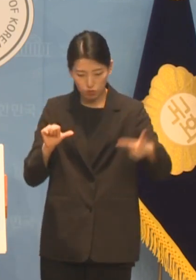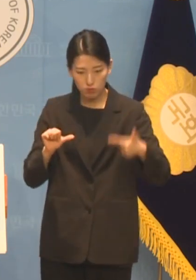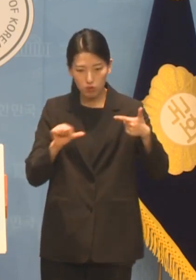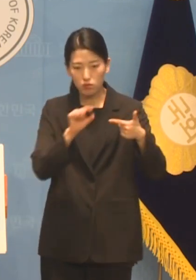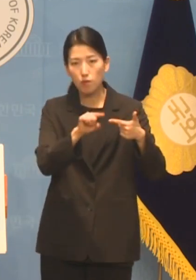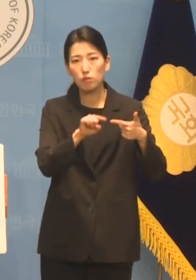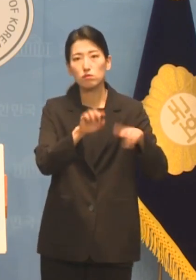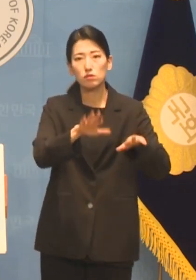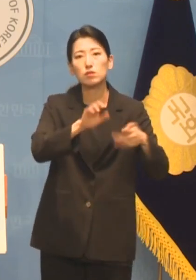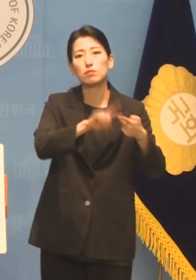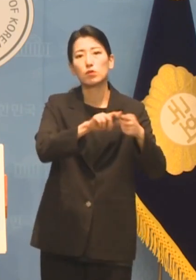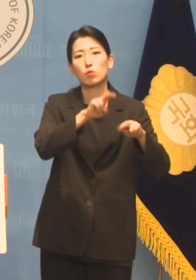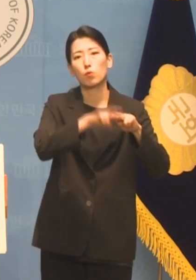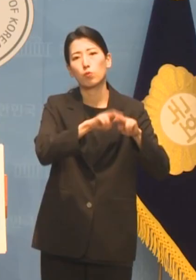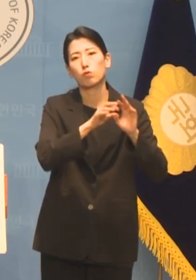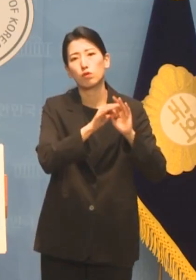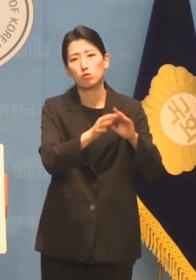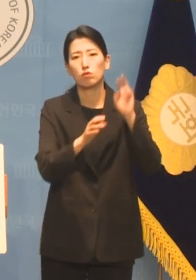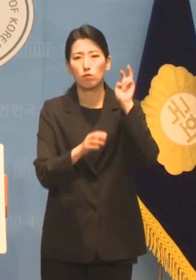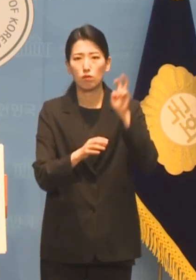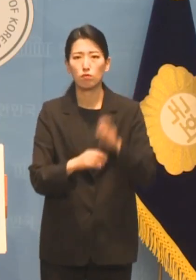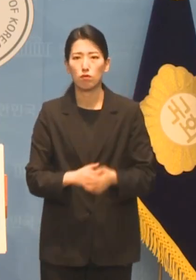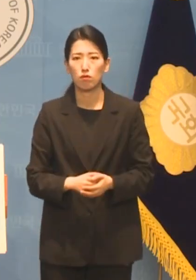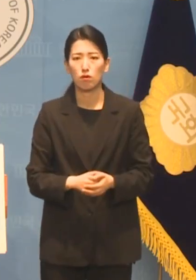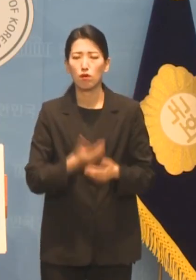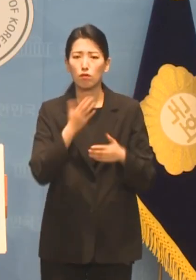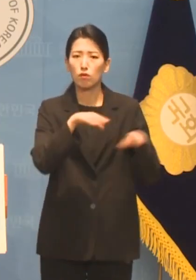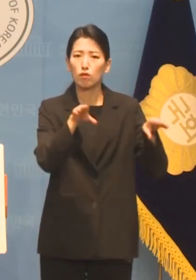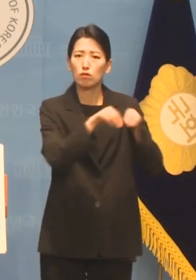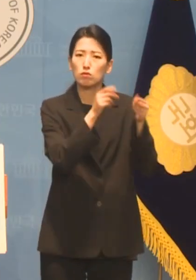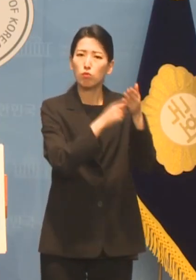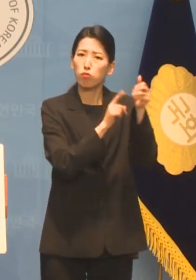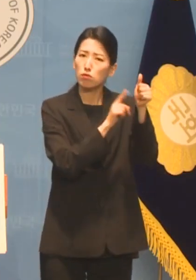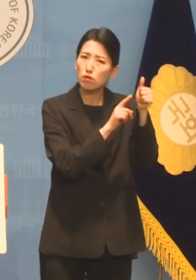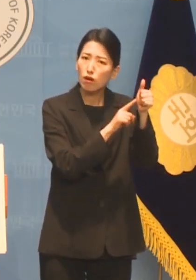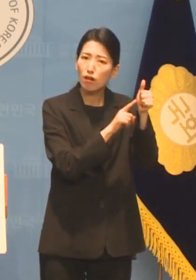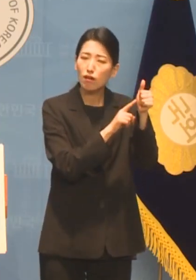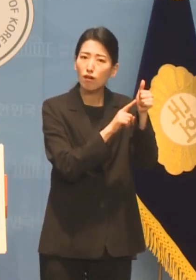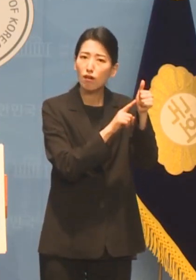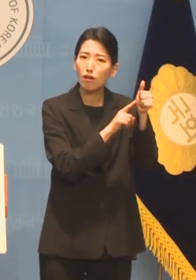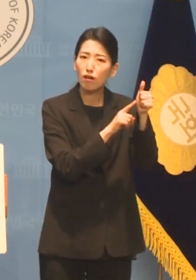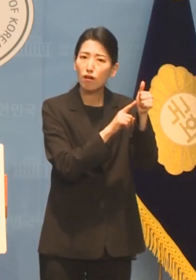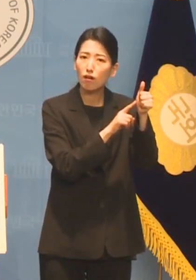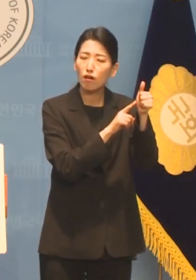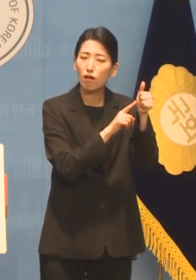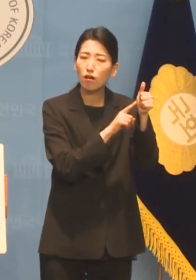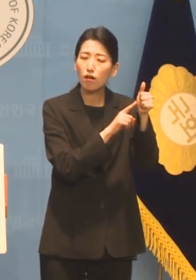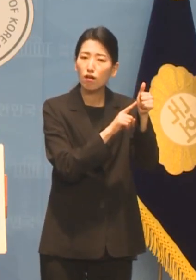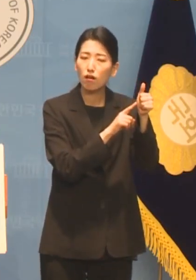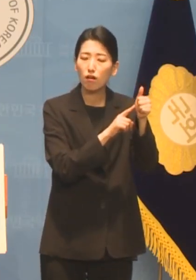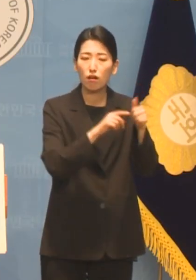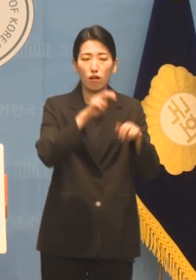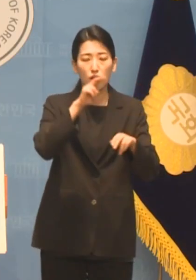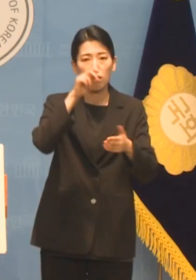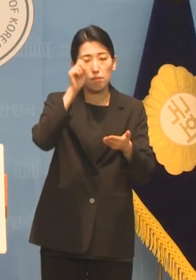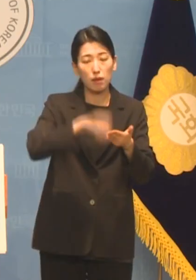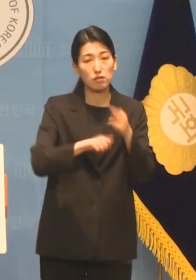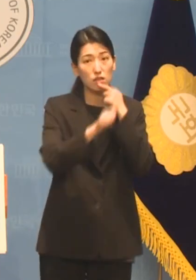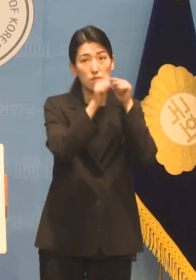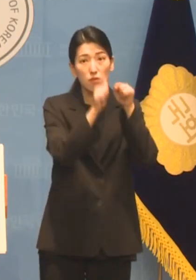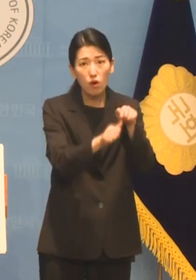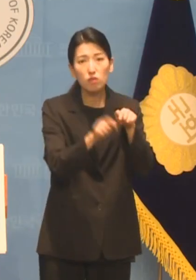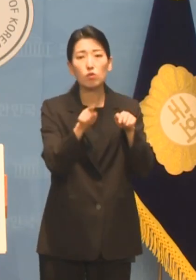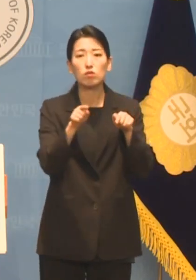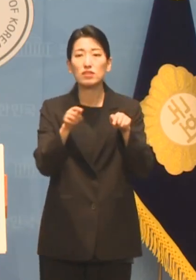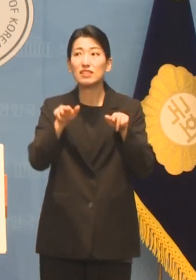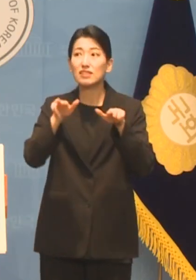대통령목 헌법재판관을 대행인 총리가 임명하는 것은 차기 대통령의 권한을 침해하는 것입니다. 이번에